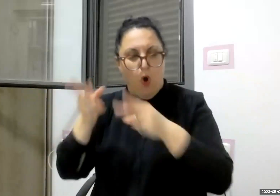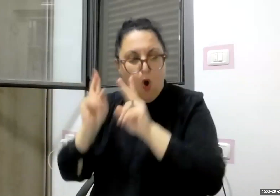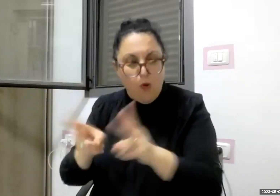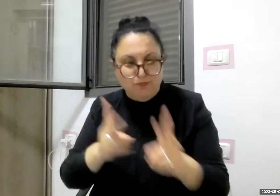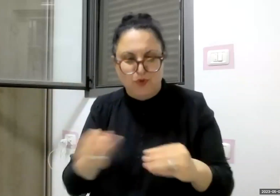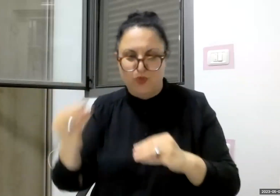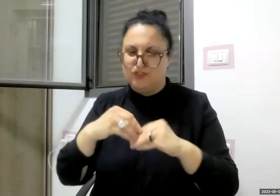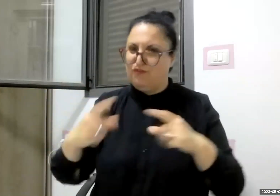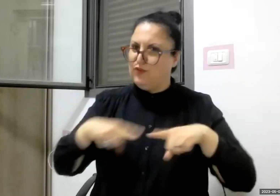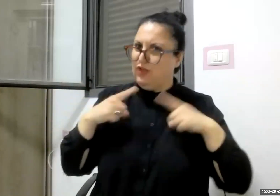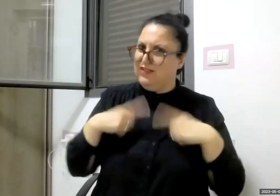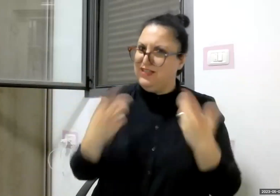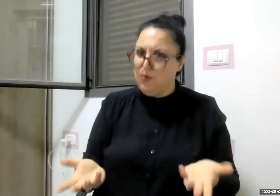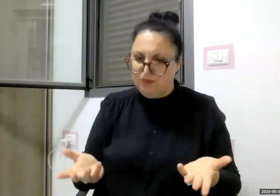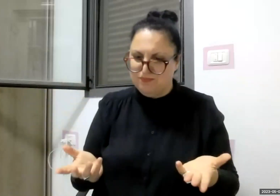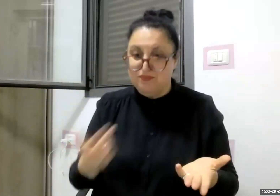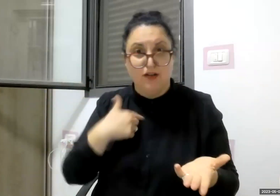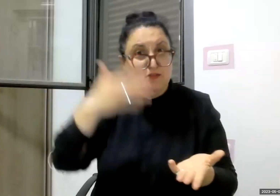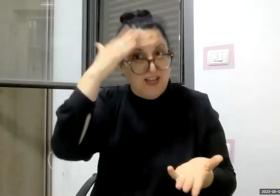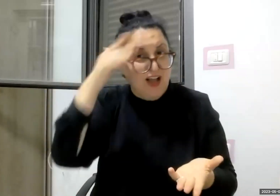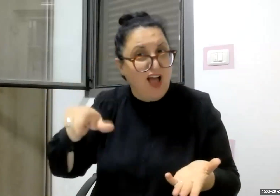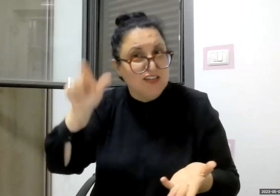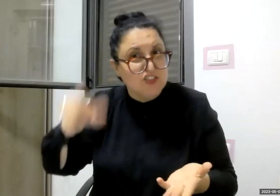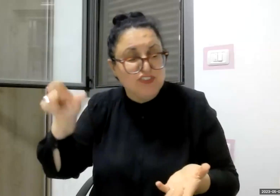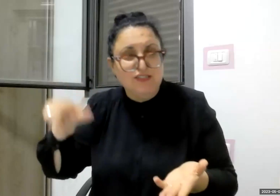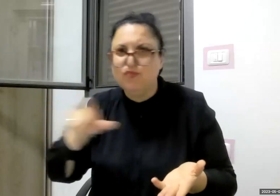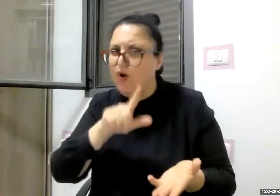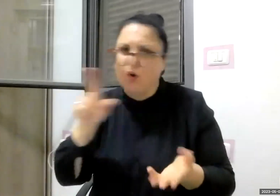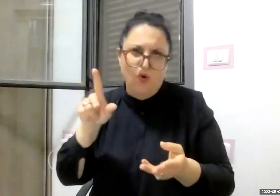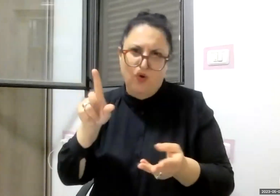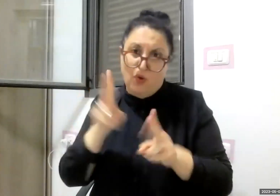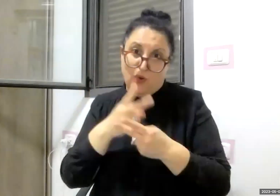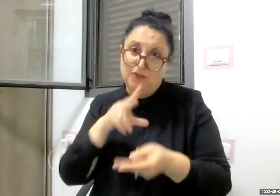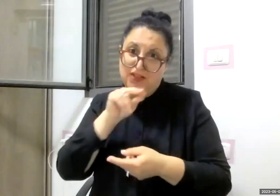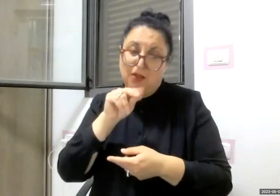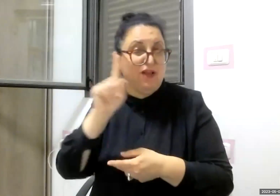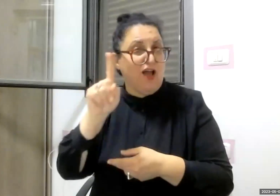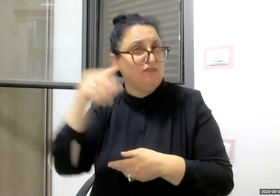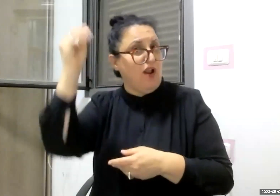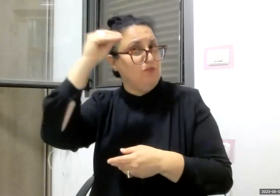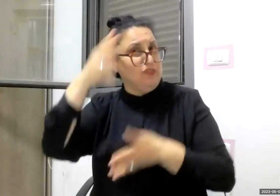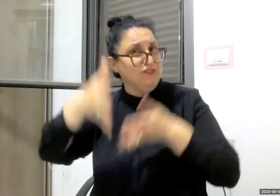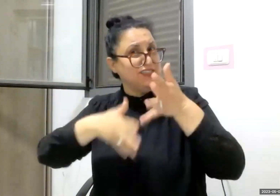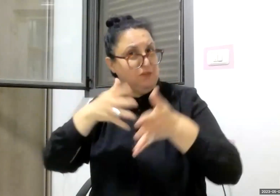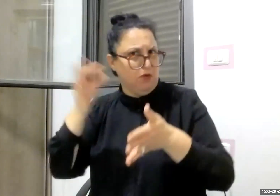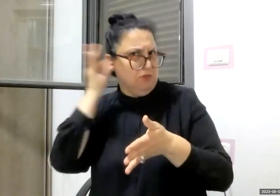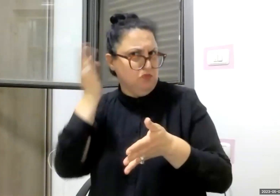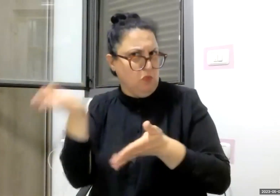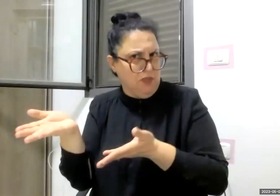לחיים אופציות נוספות לחיות אני מכירה אנשים שלא מסוגלים לדבר אבל הם למדו שפת